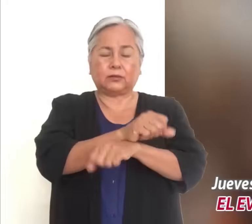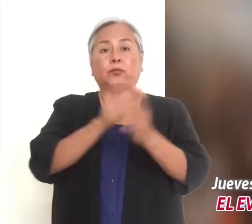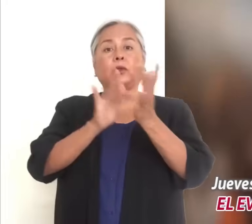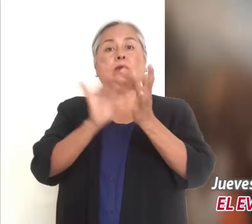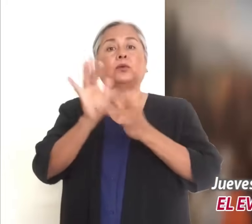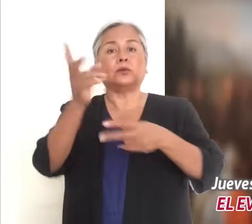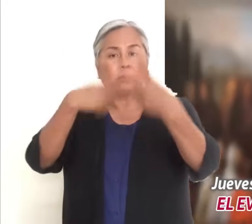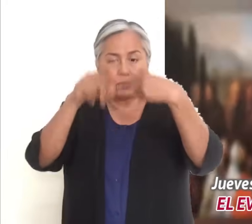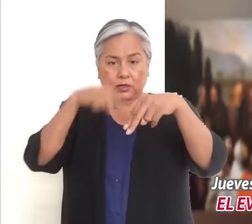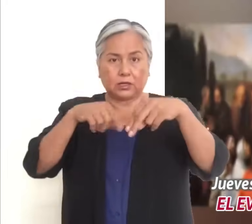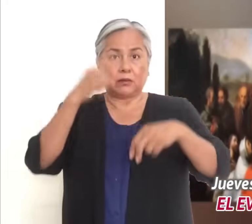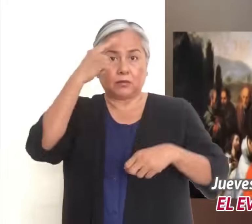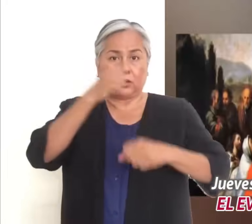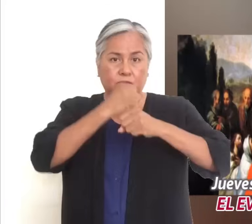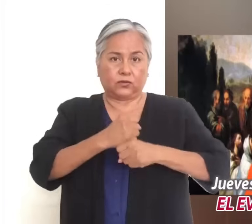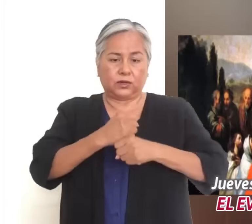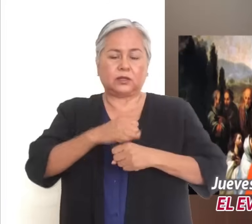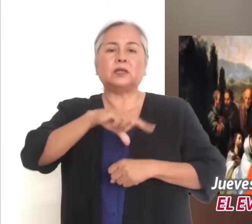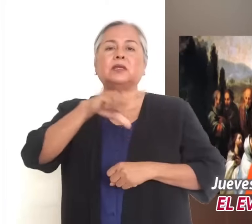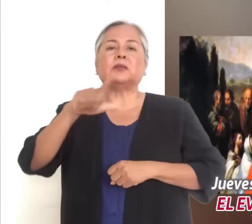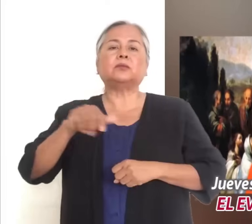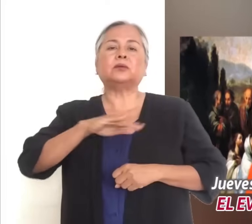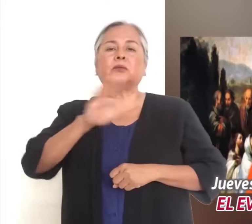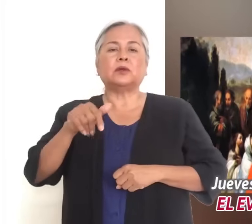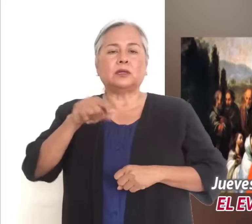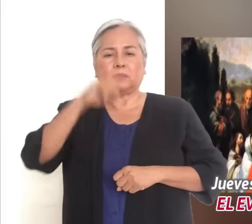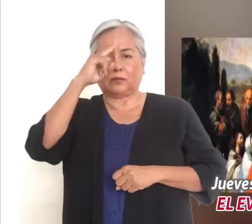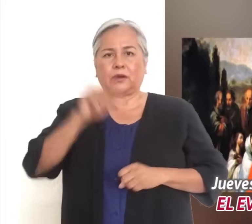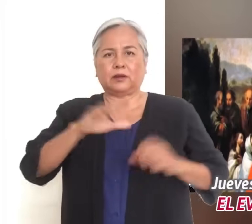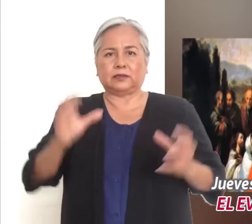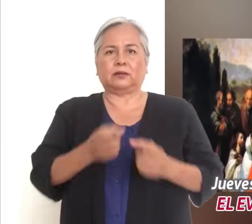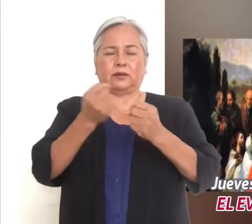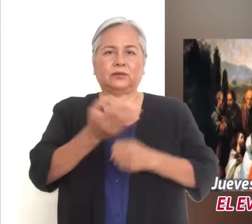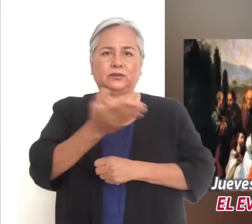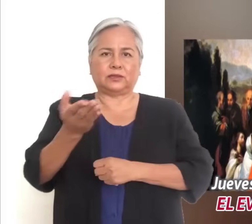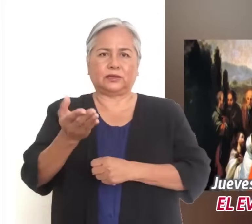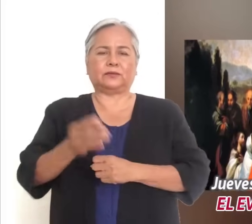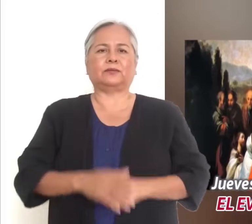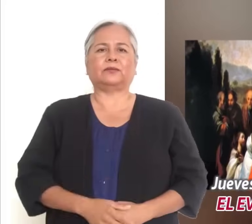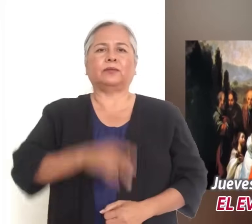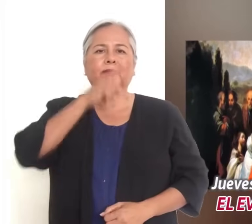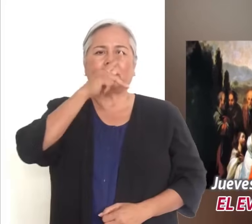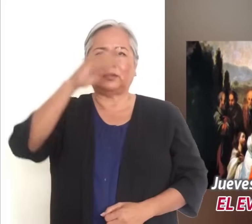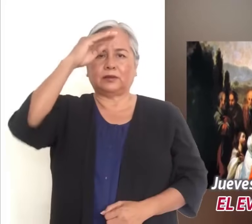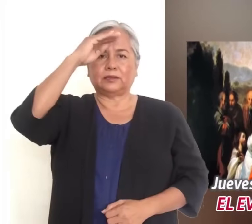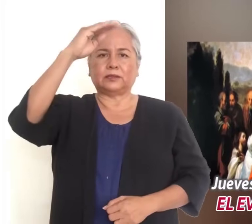sino a servir y a dar la vida por la redención de todos. Palabra del Señor